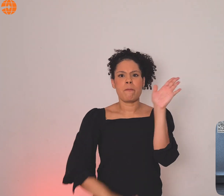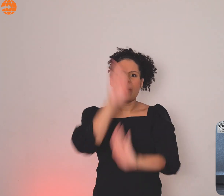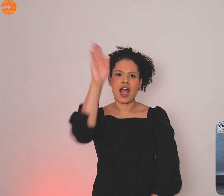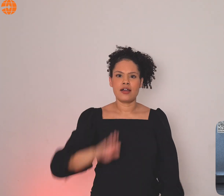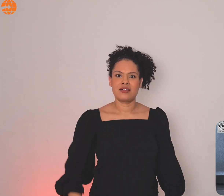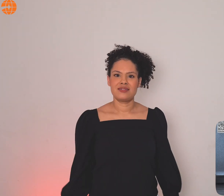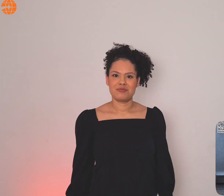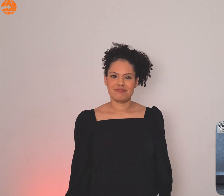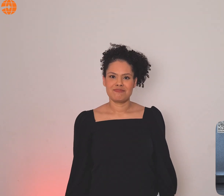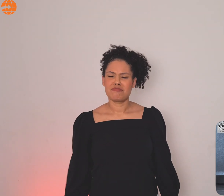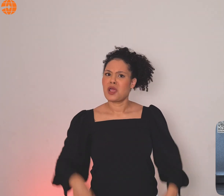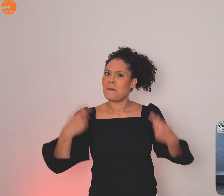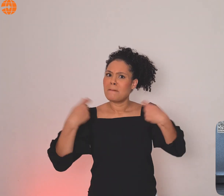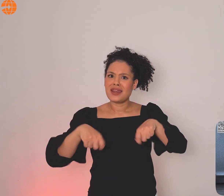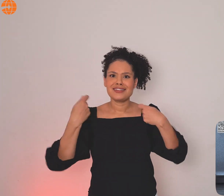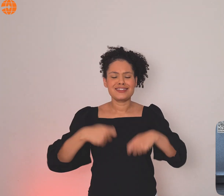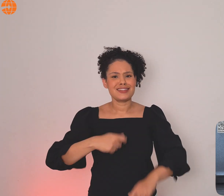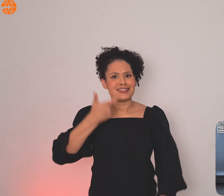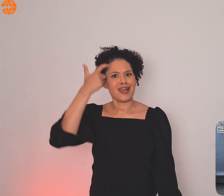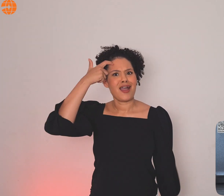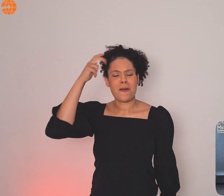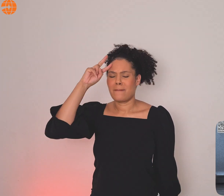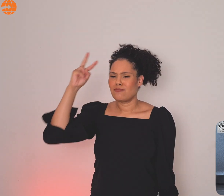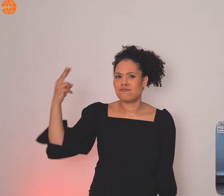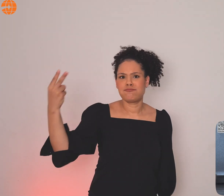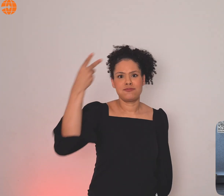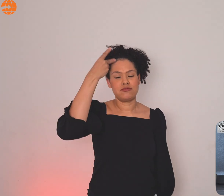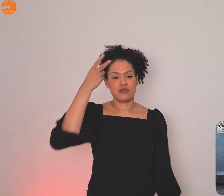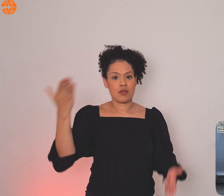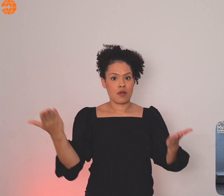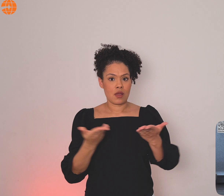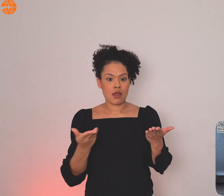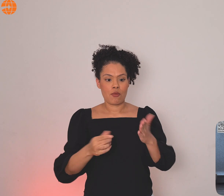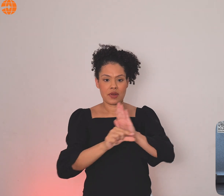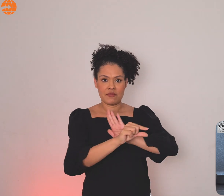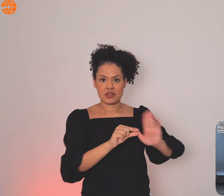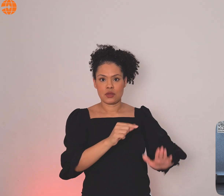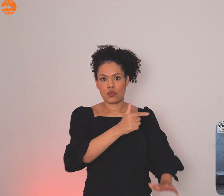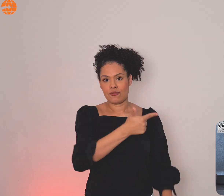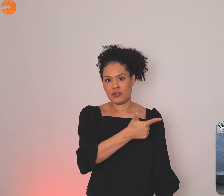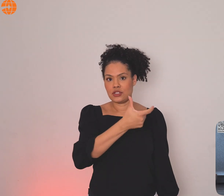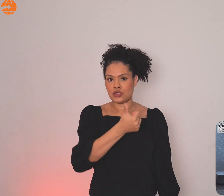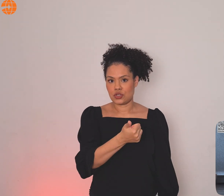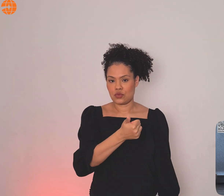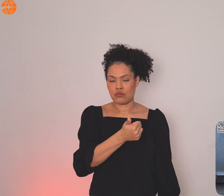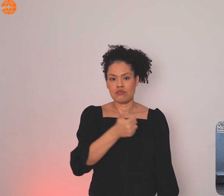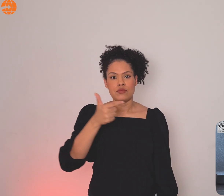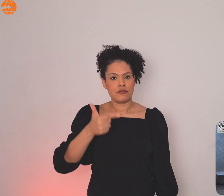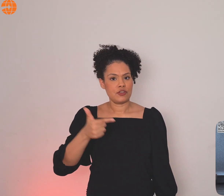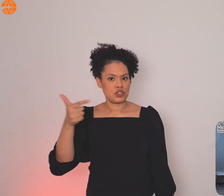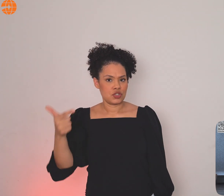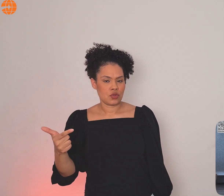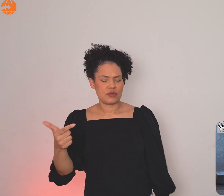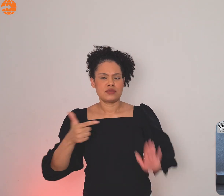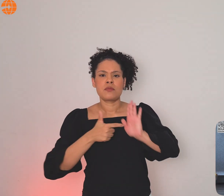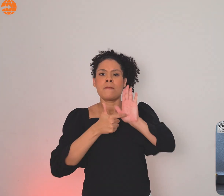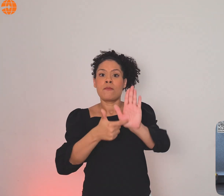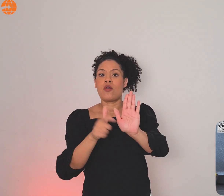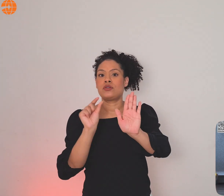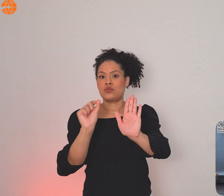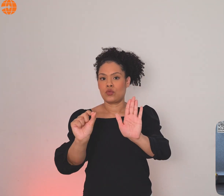Agora dá uma olhada no texto, no versículo 21 e 22, nós lemos assim: